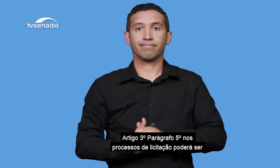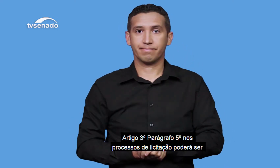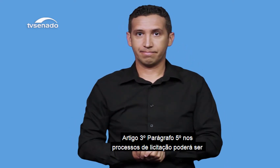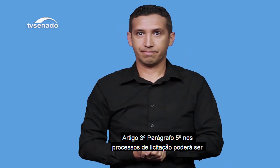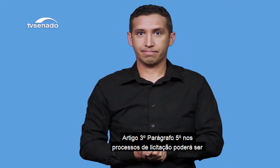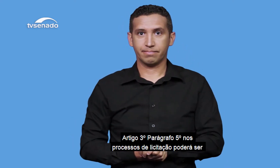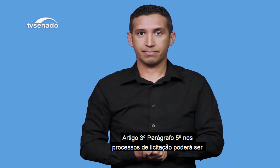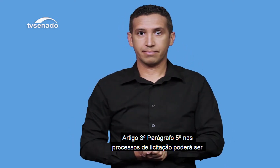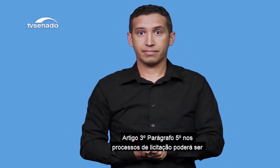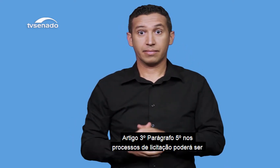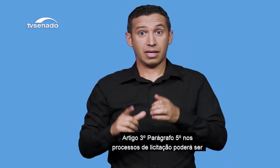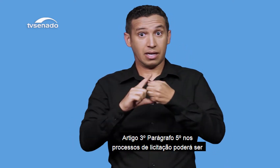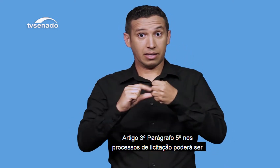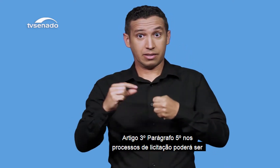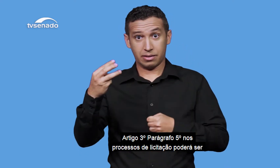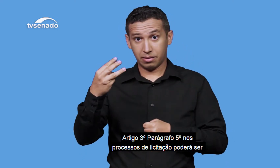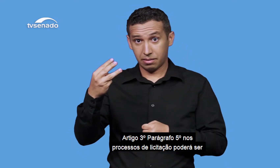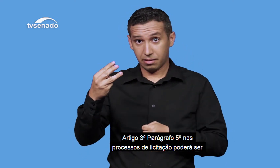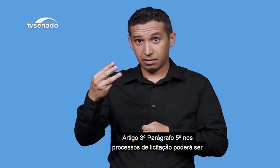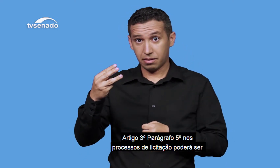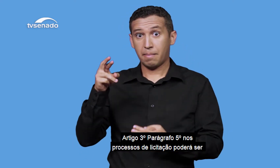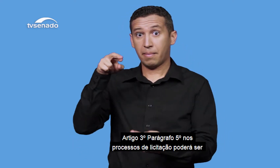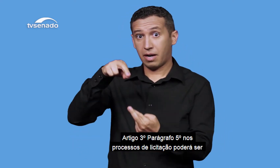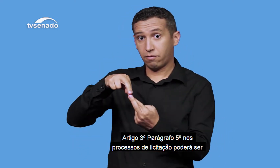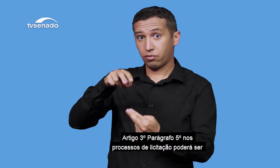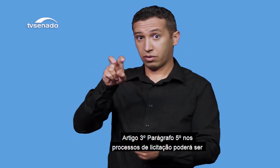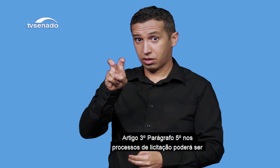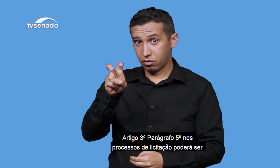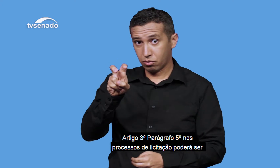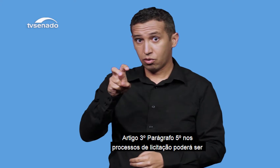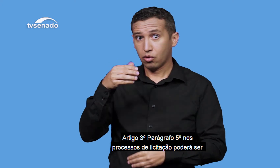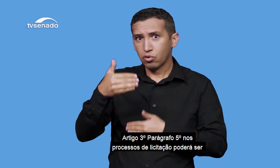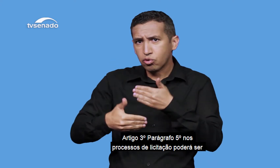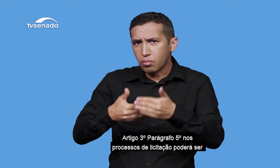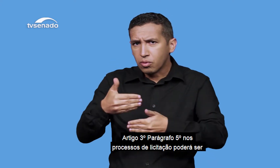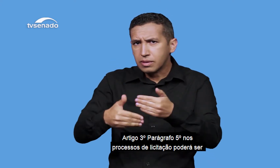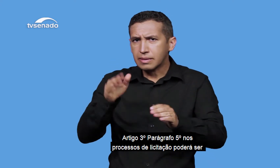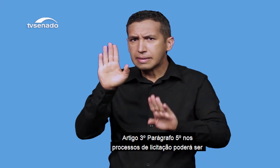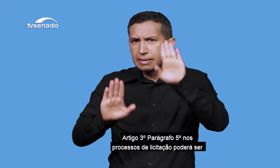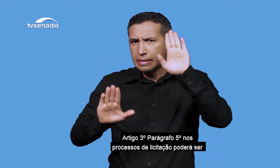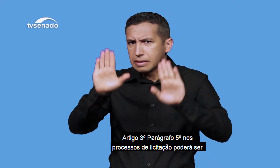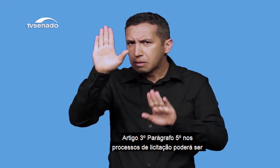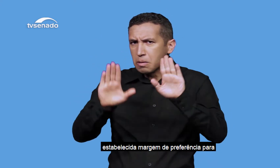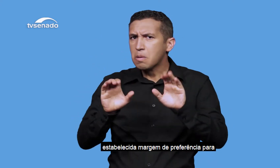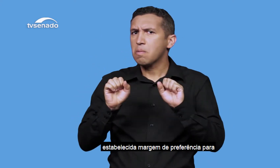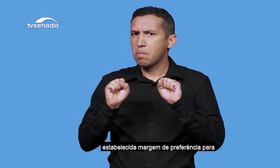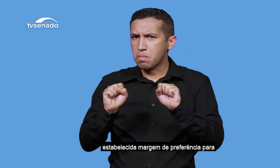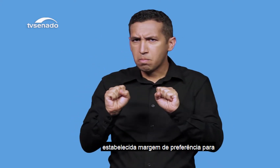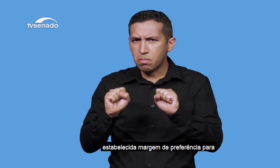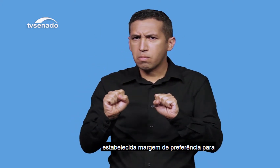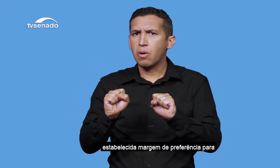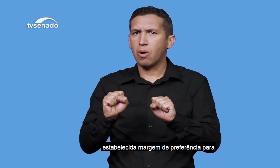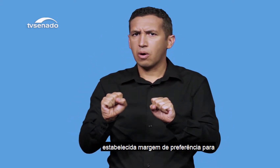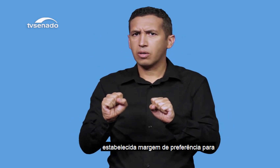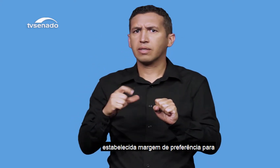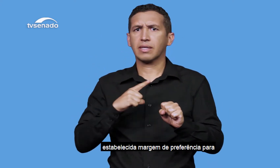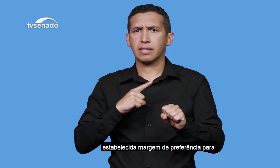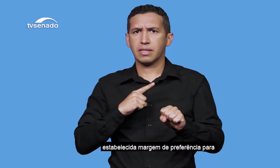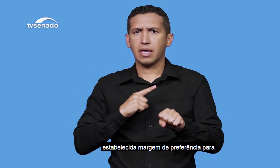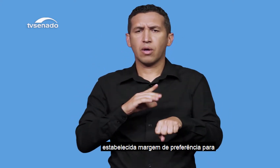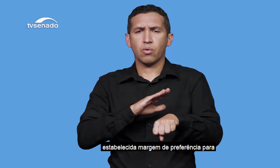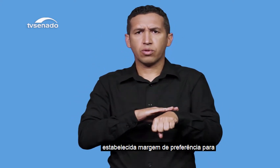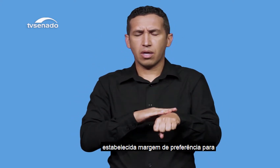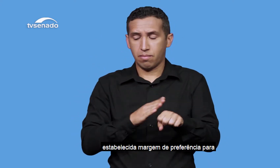artigo 3º parágrafo 5º nos processos de licitação poderá ser estabelecida margem de preferência